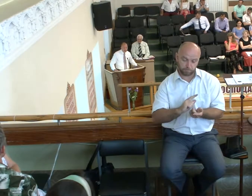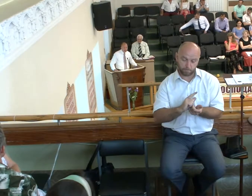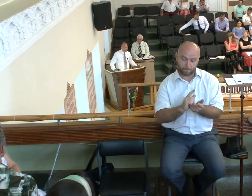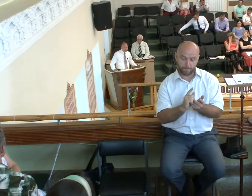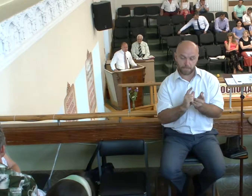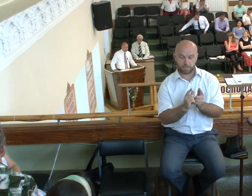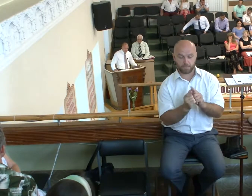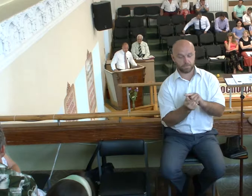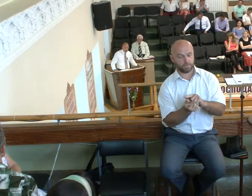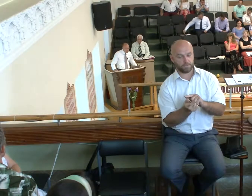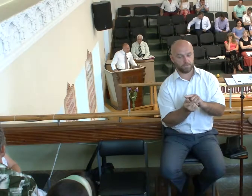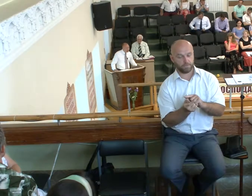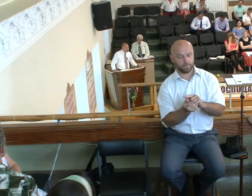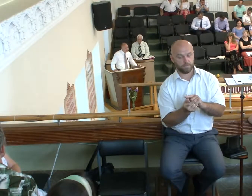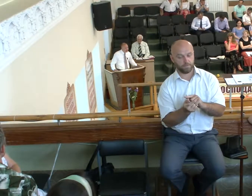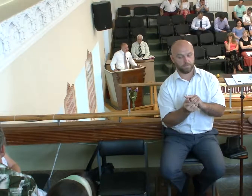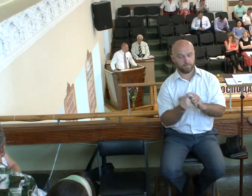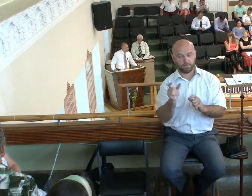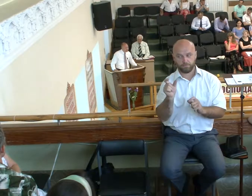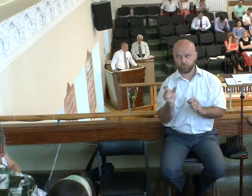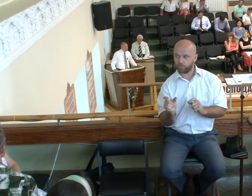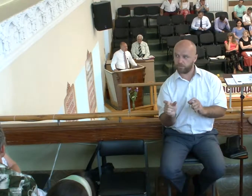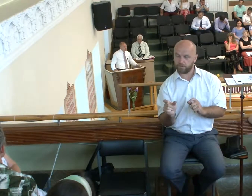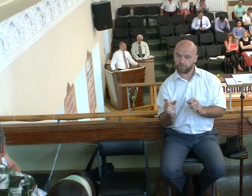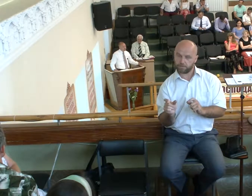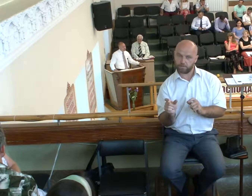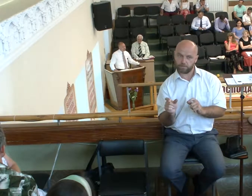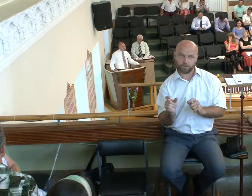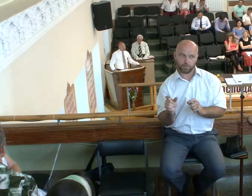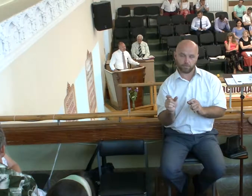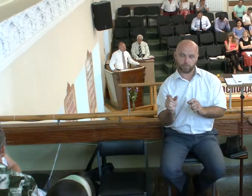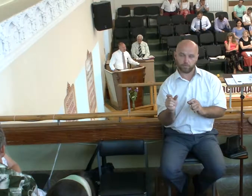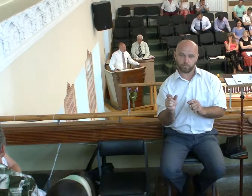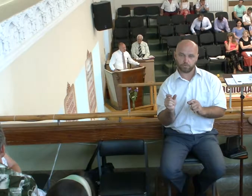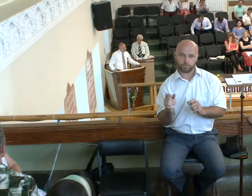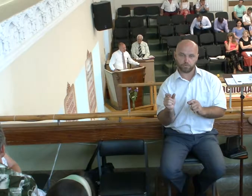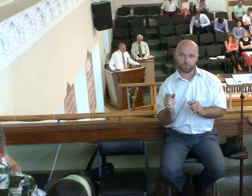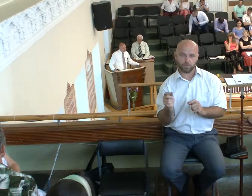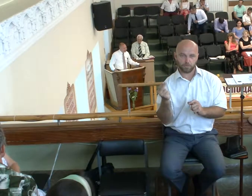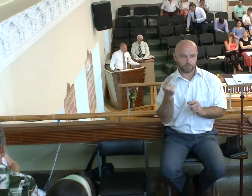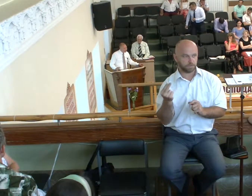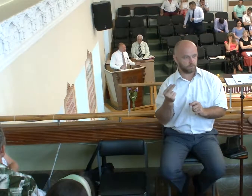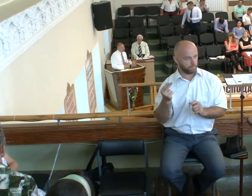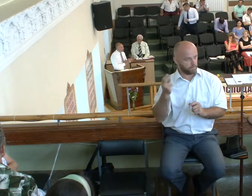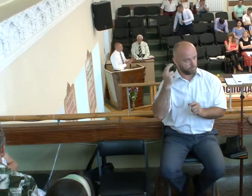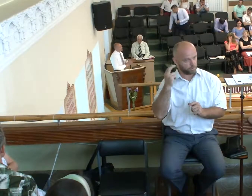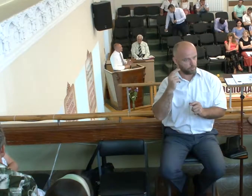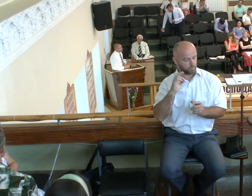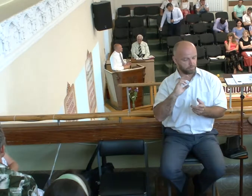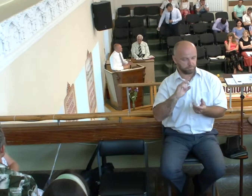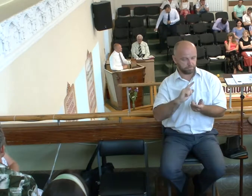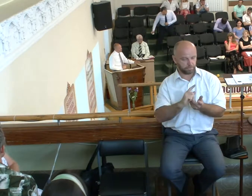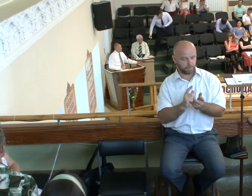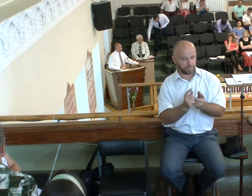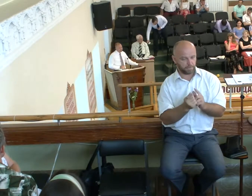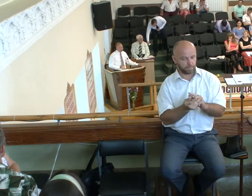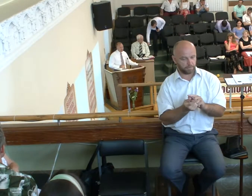человека, пусть плохого, но человека. И было принято решение. Братья говорят, ну раз ты на практике,